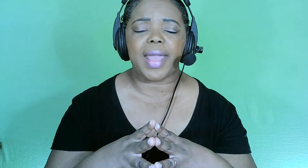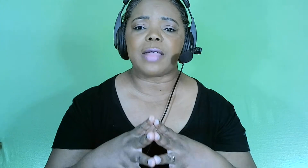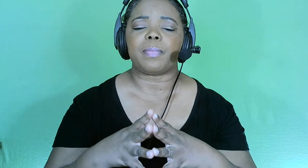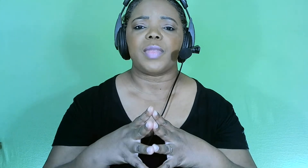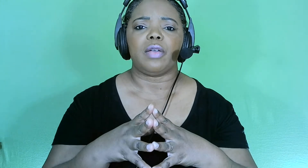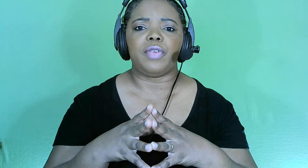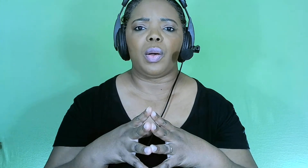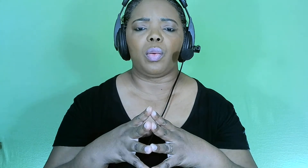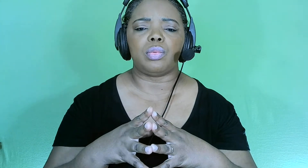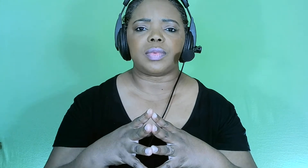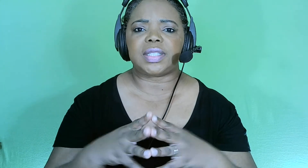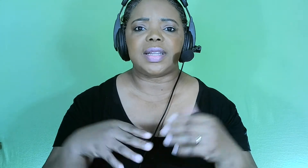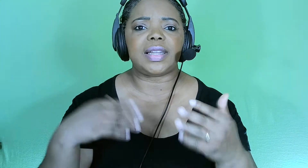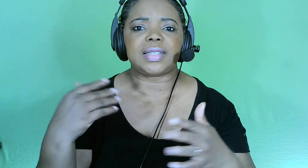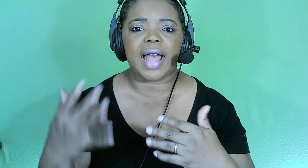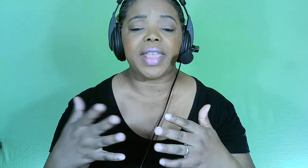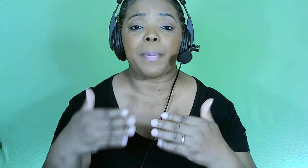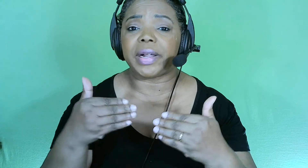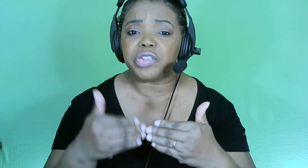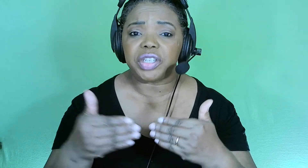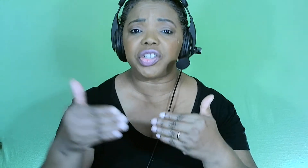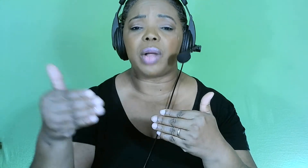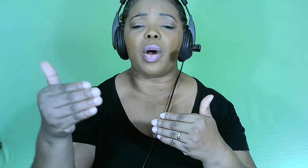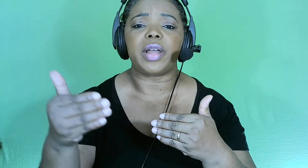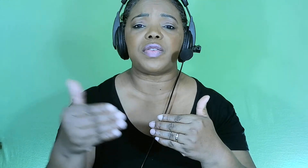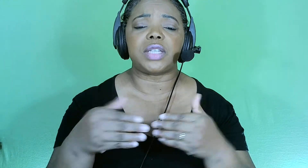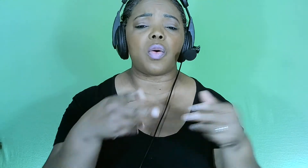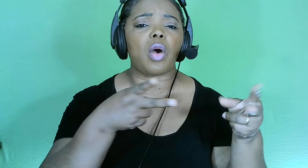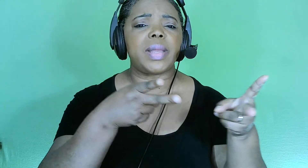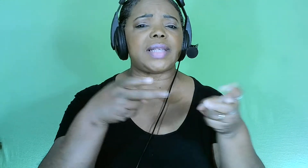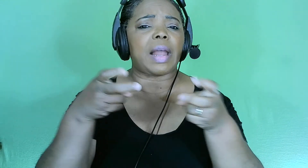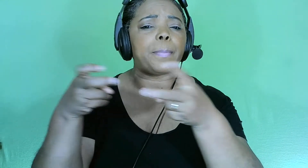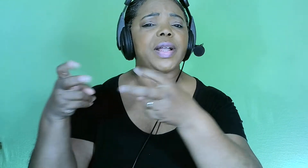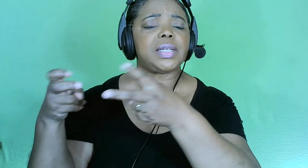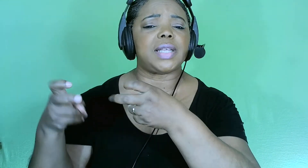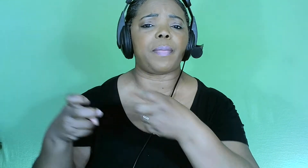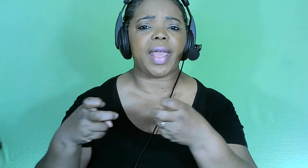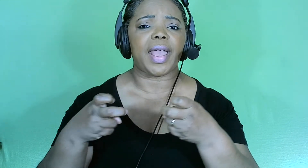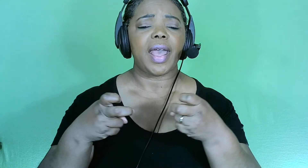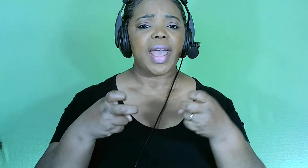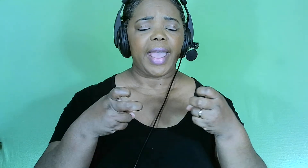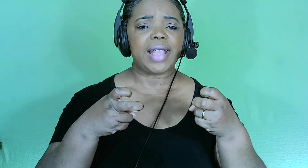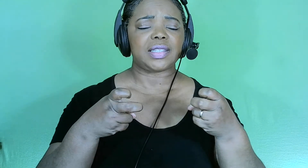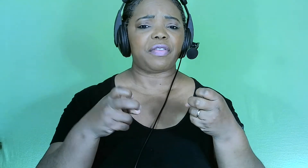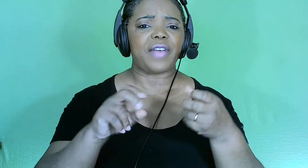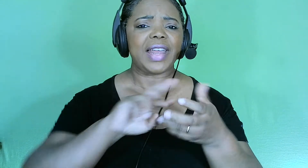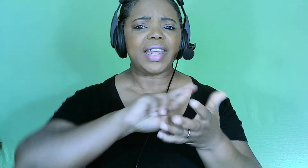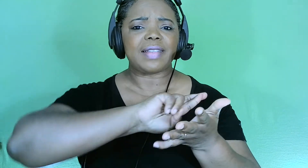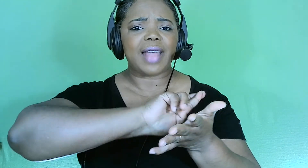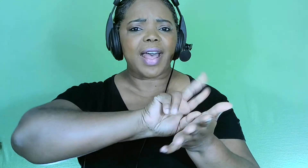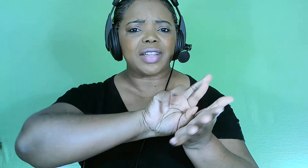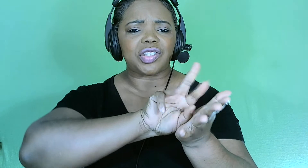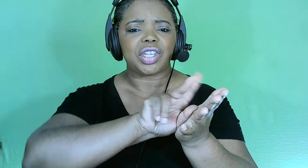também vão sinalizar, e a partir de agora vocês vão começar a perceber essa variedade